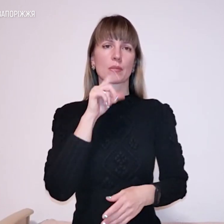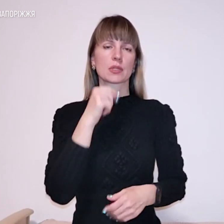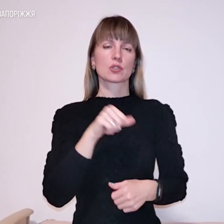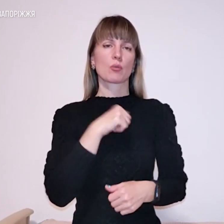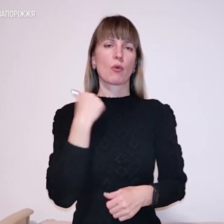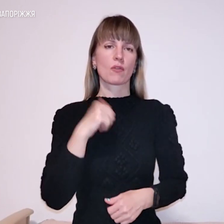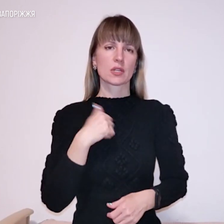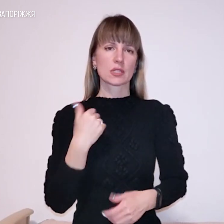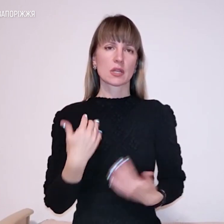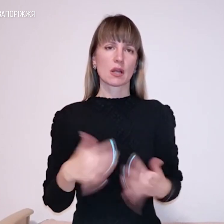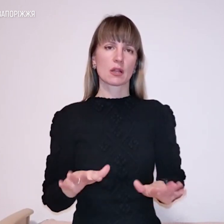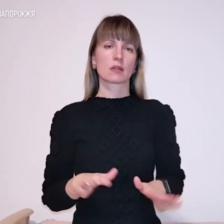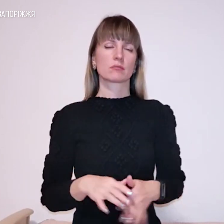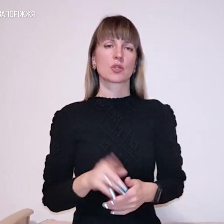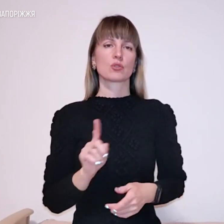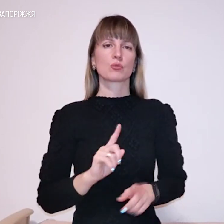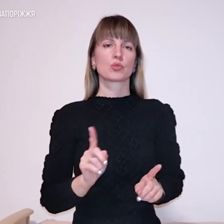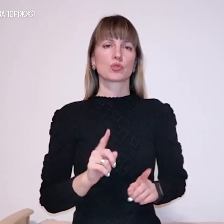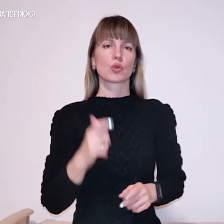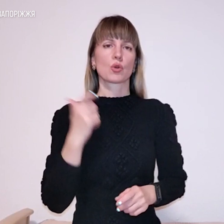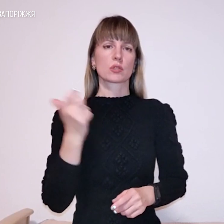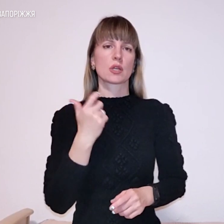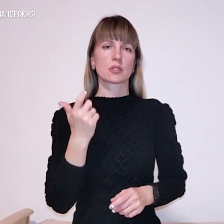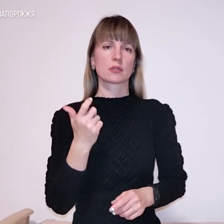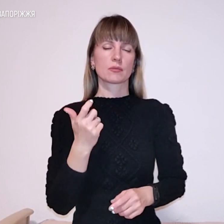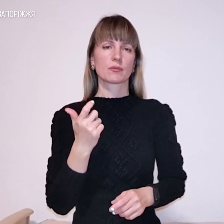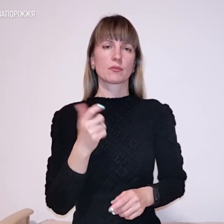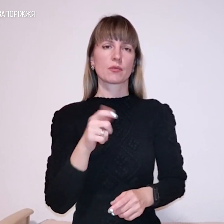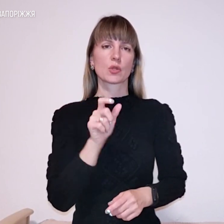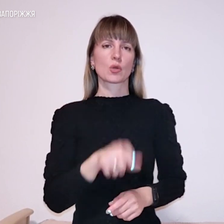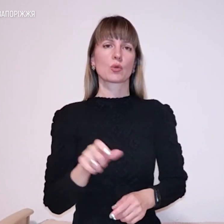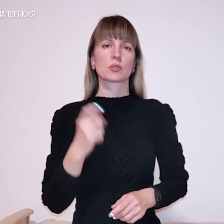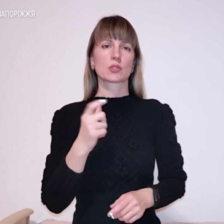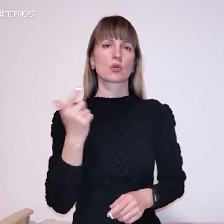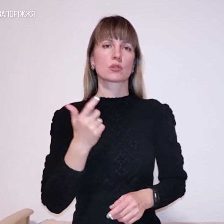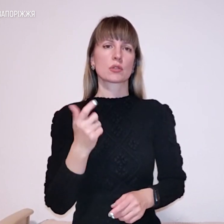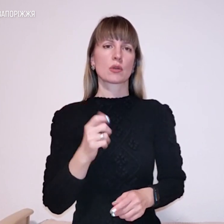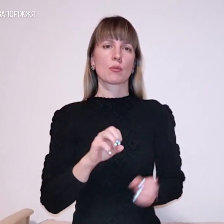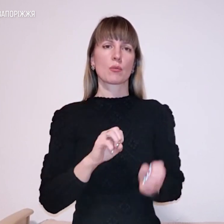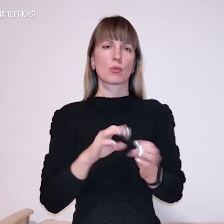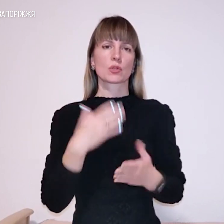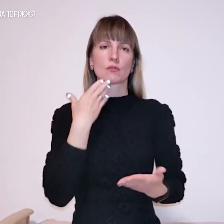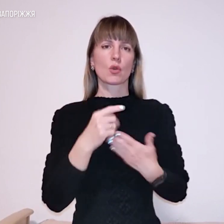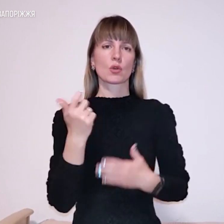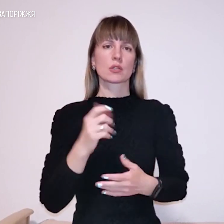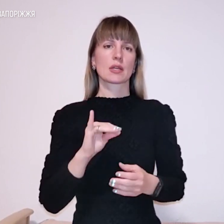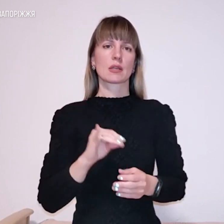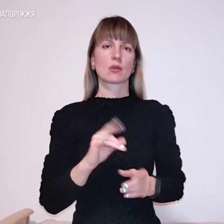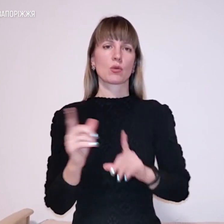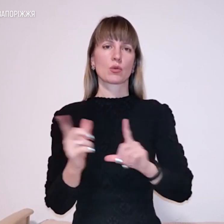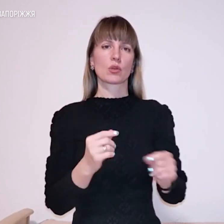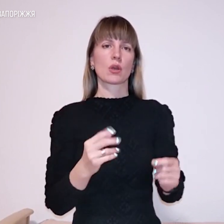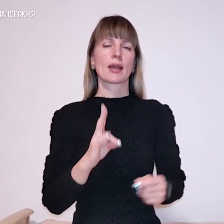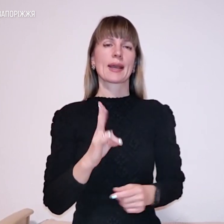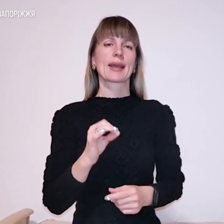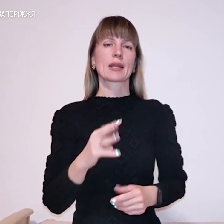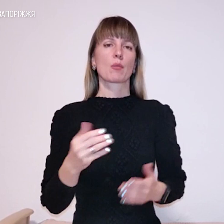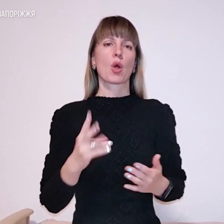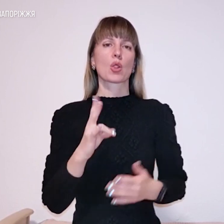повирізали, тому що господарства, люди з господарства покинули своє господарство і виїхали. Крім Новояковлівки, до цього